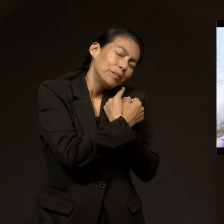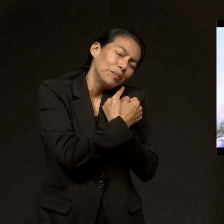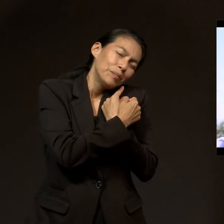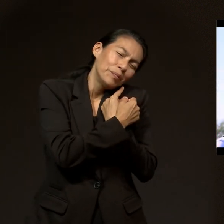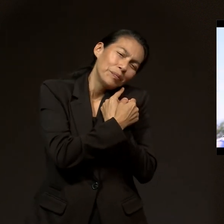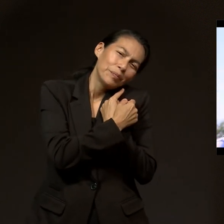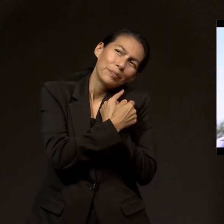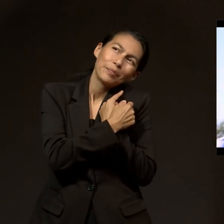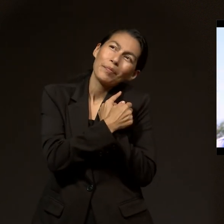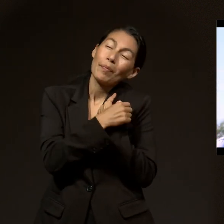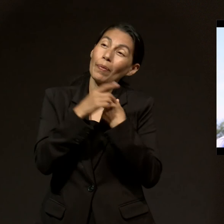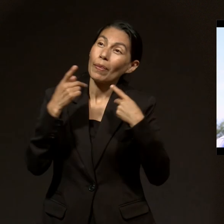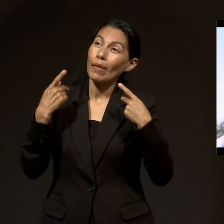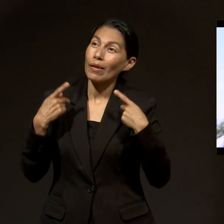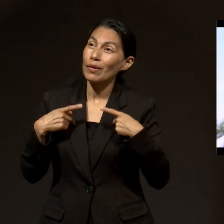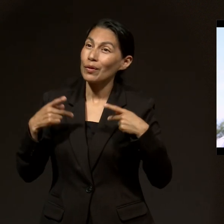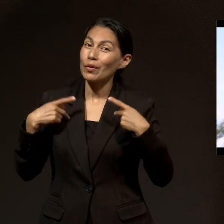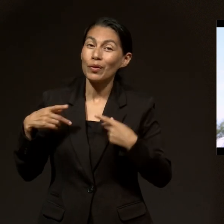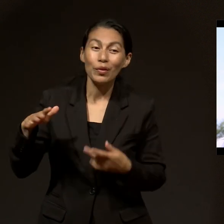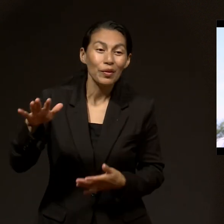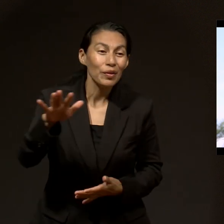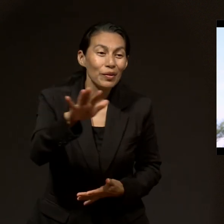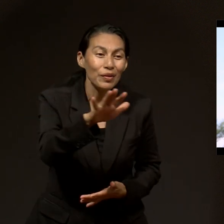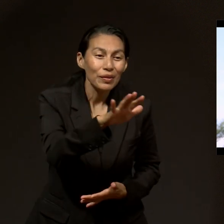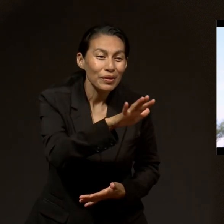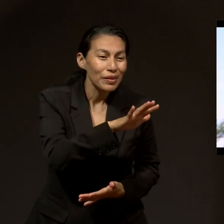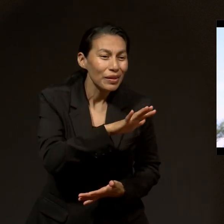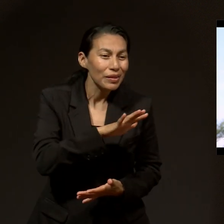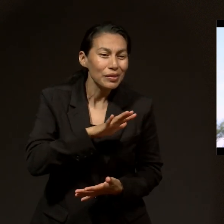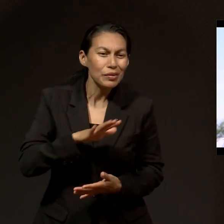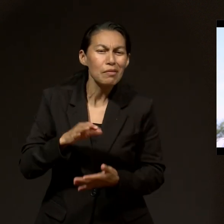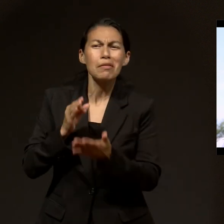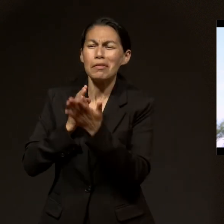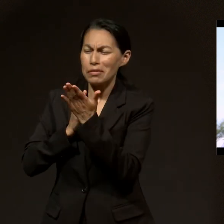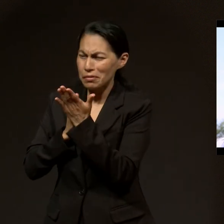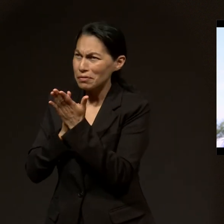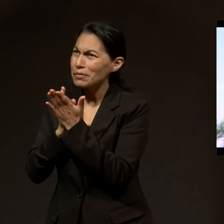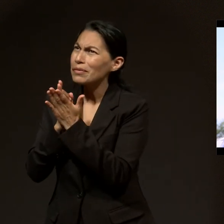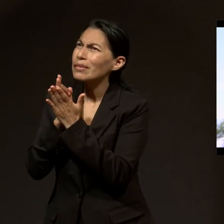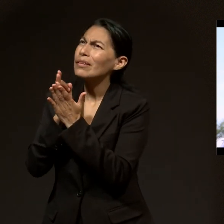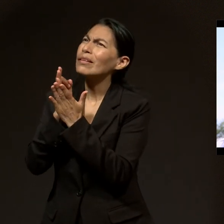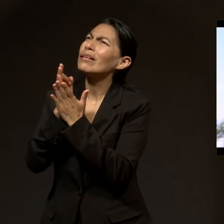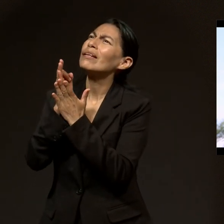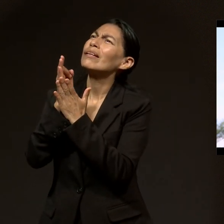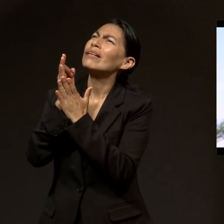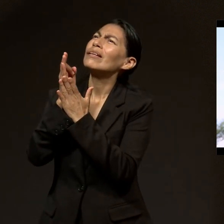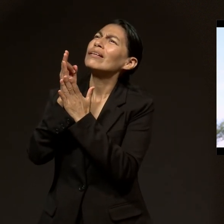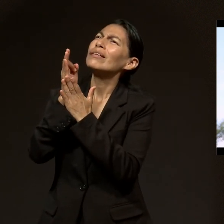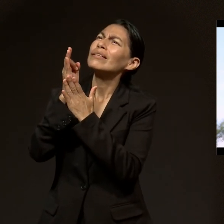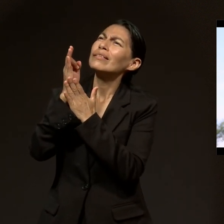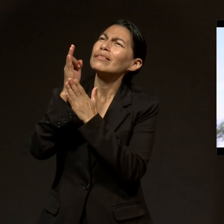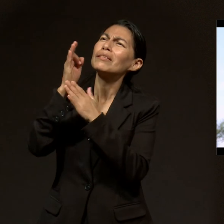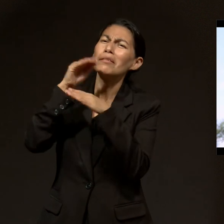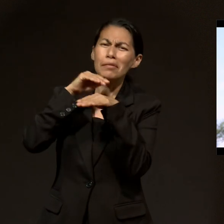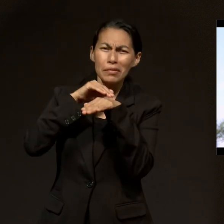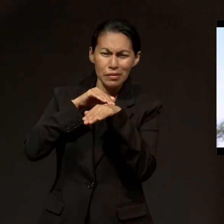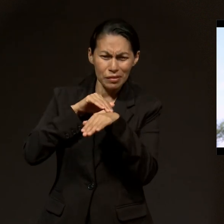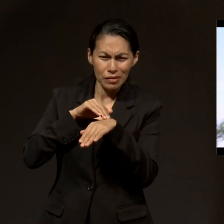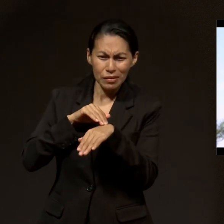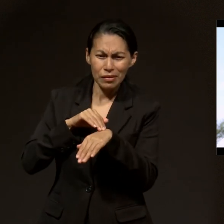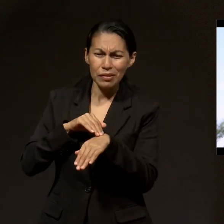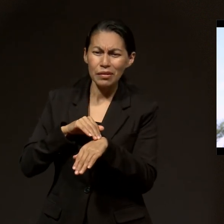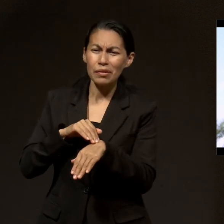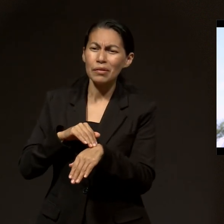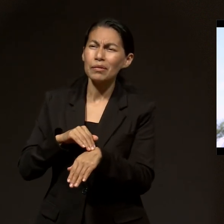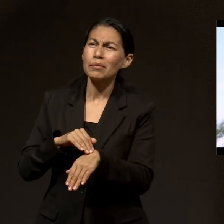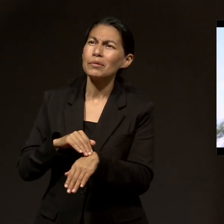en tu nombre descansamos los que buscamos la